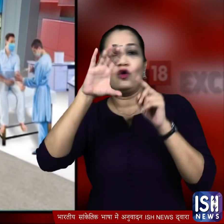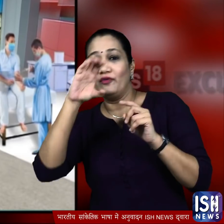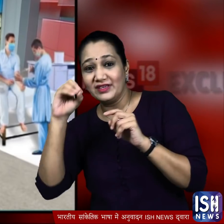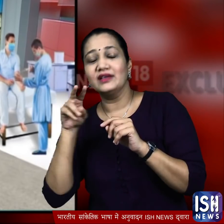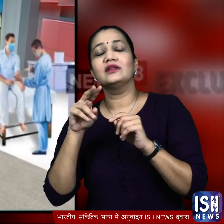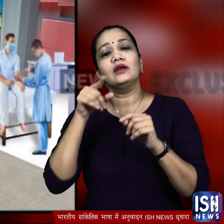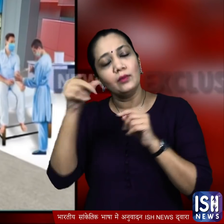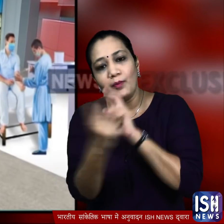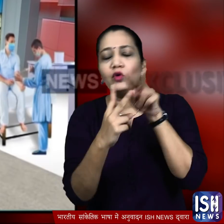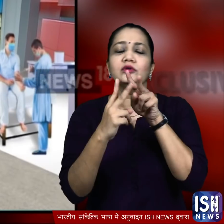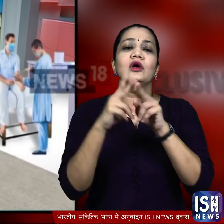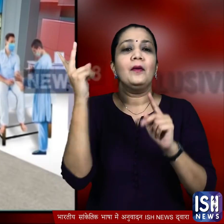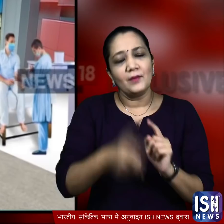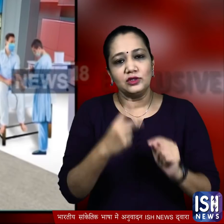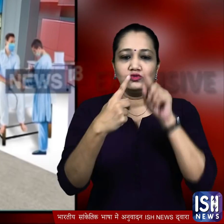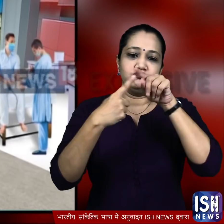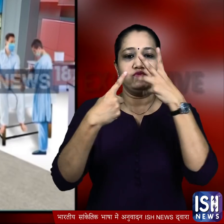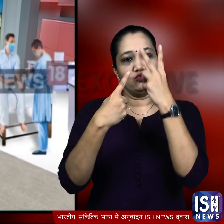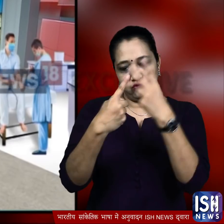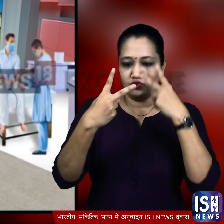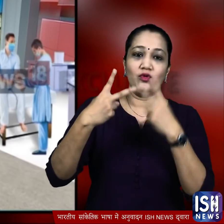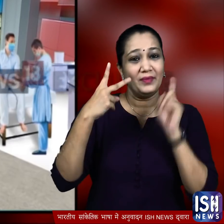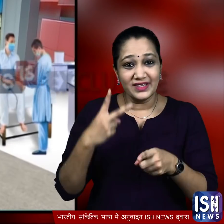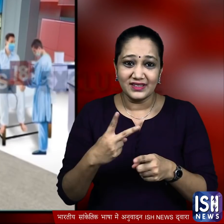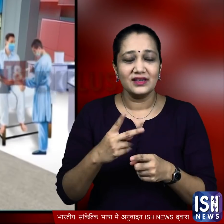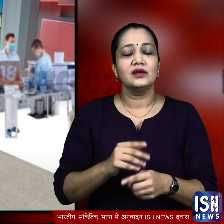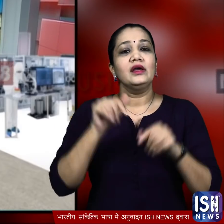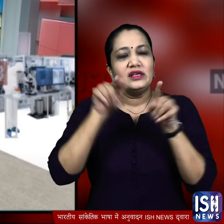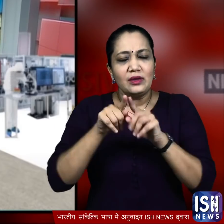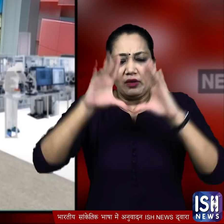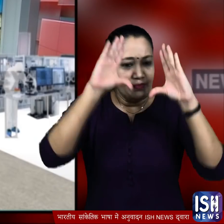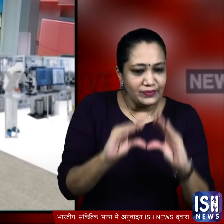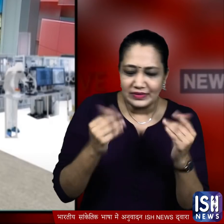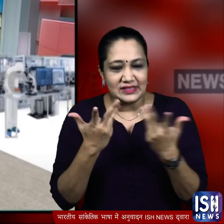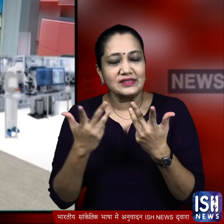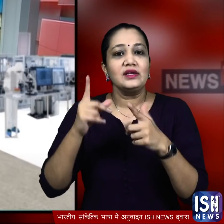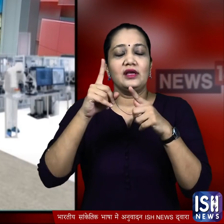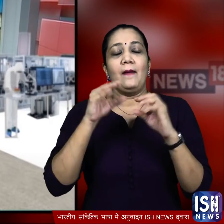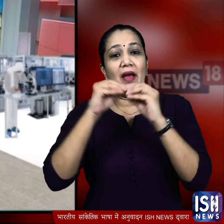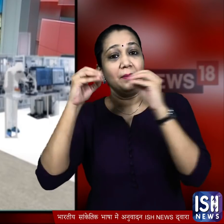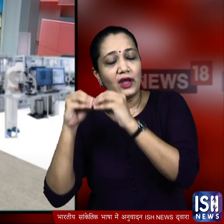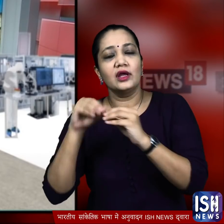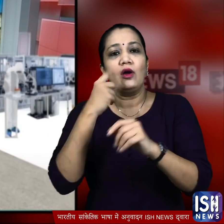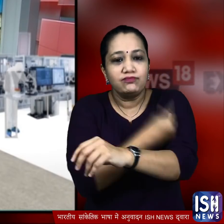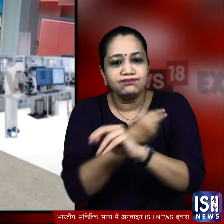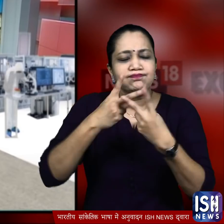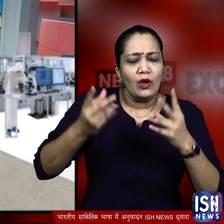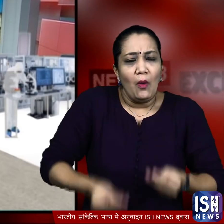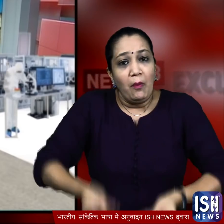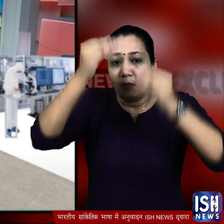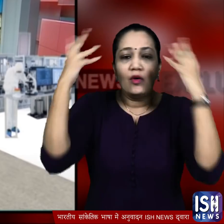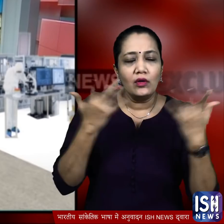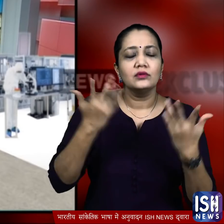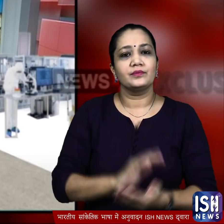और कोवैक्सीन, इसके इस्तेमाल के लिए आपको 2 डोज लगवानी होती है। ऐसे में इनकी कमी ना हो, इसलिए भारत बायोटेक ने टीका लगाने की मुहिम